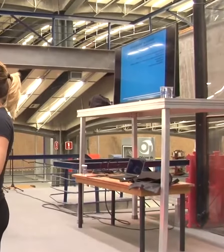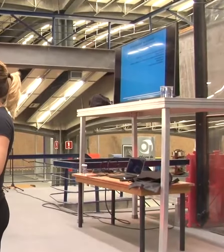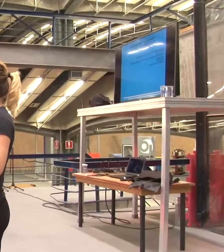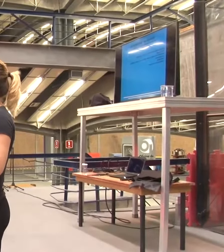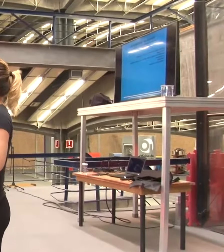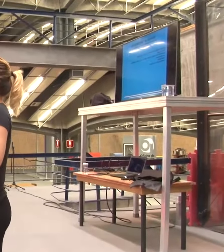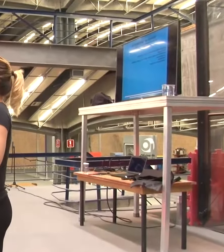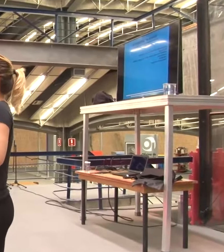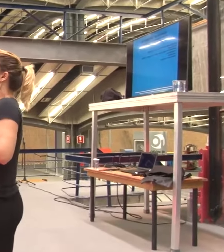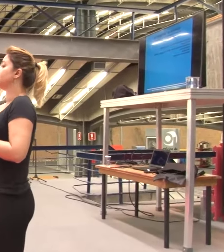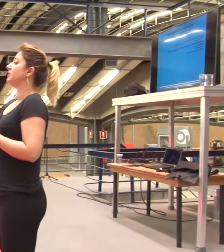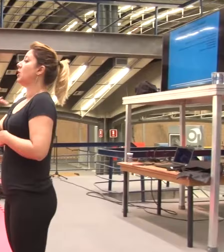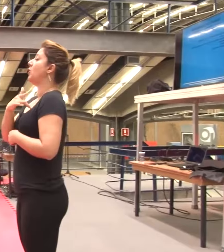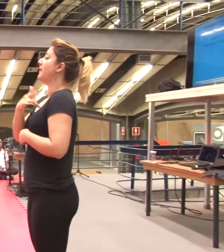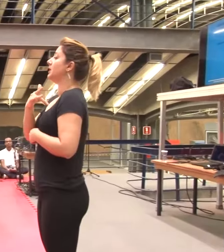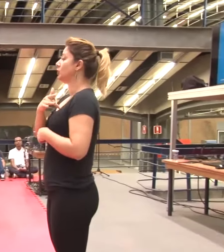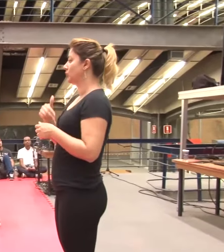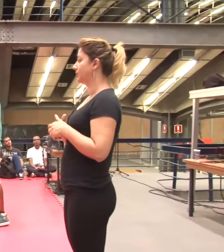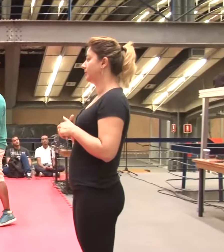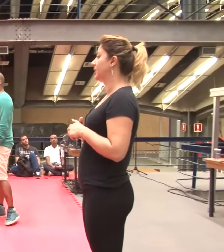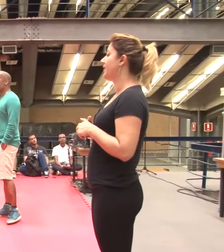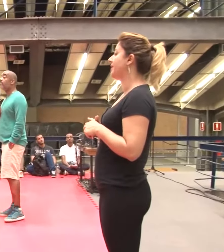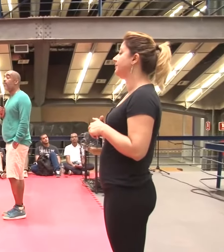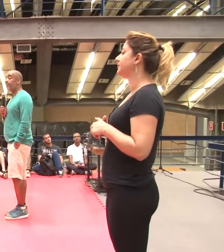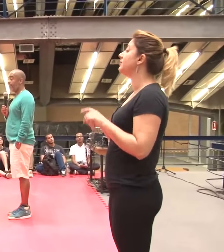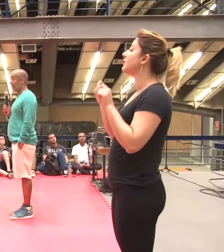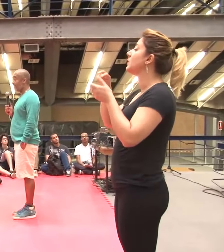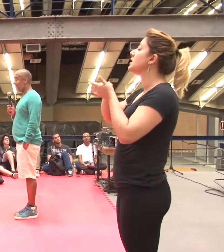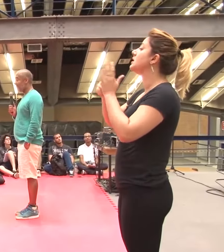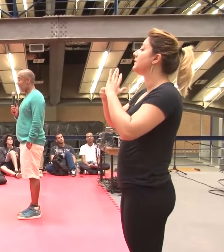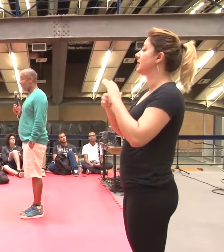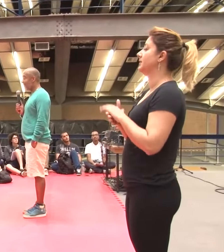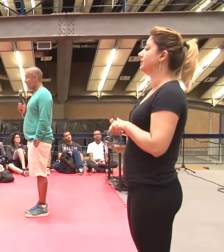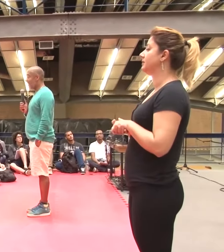romântico, subjetivismo romântico. E o que isso significa?